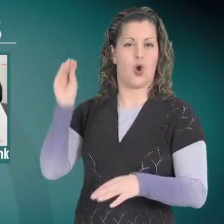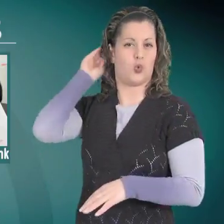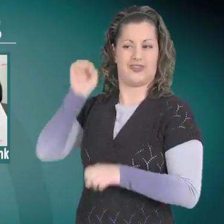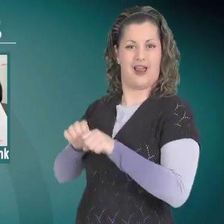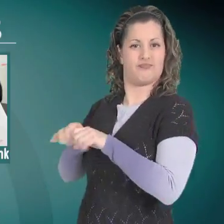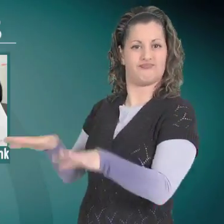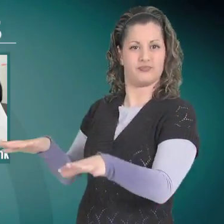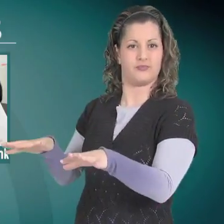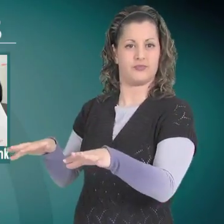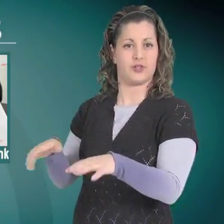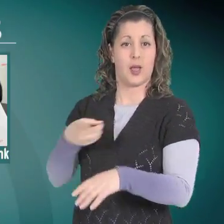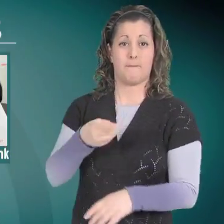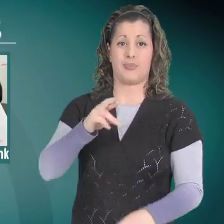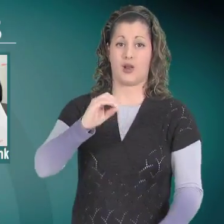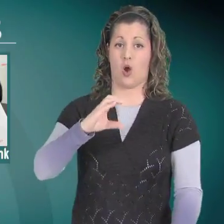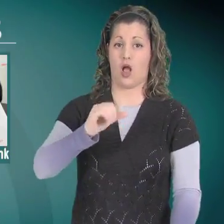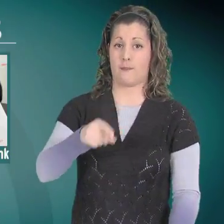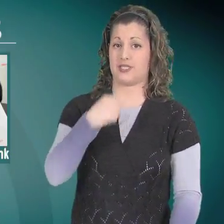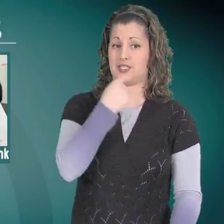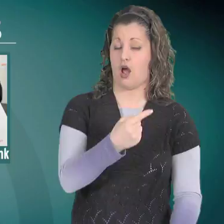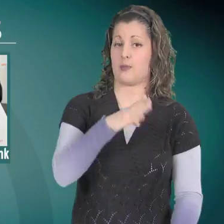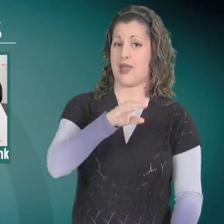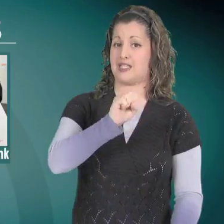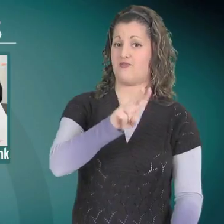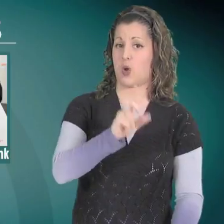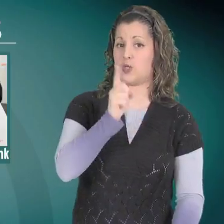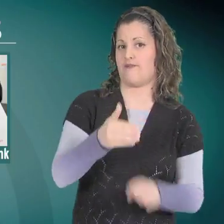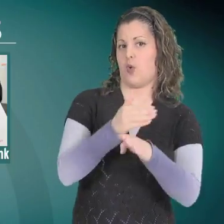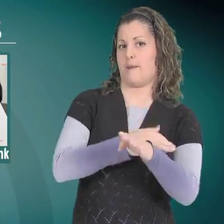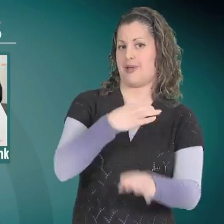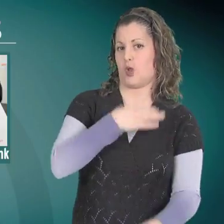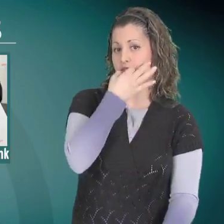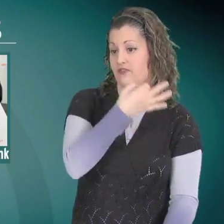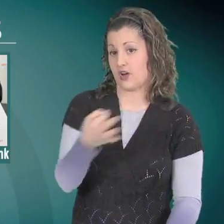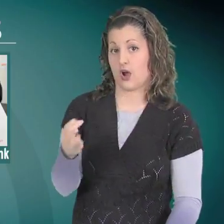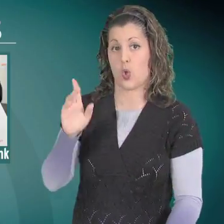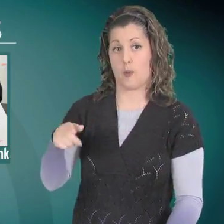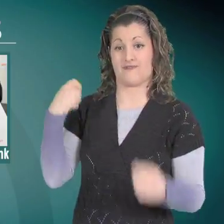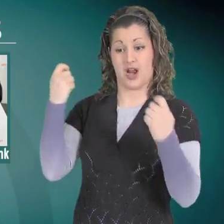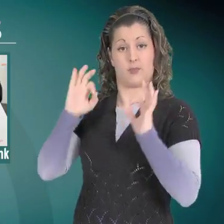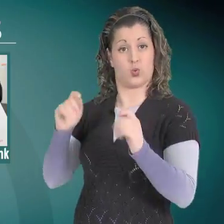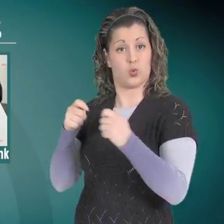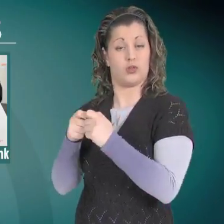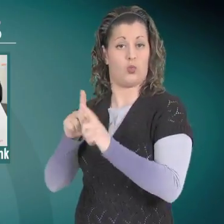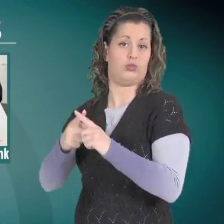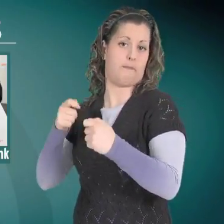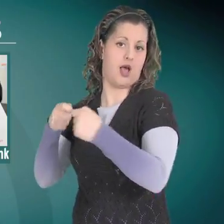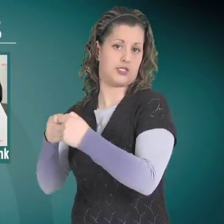vorurteile sich damit nur weiter verbreiten prokop sagte dazu dass das bsv im vorfeld die betroffenen befragen soll ob die gewählte